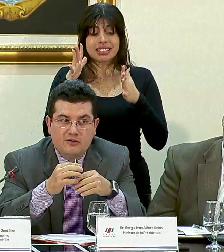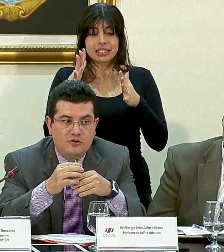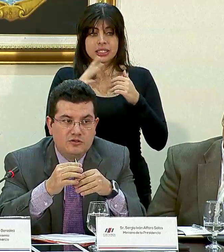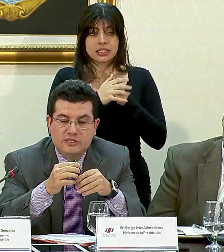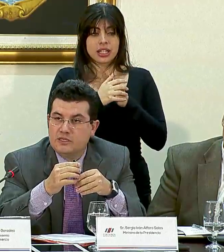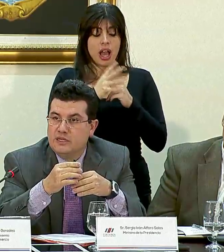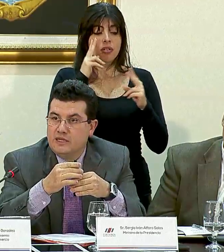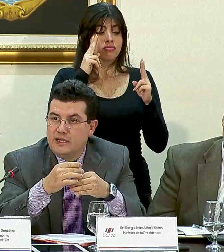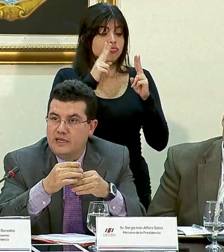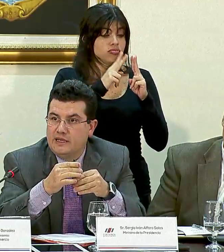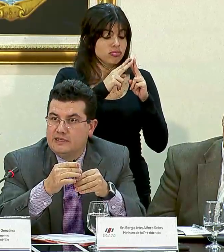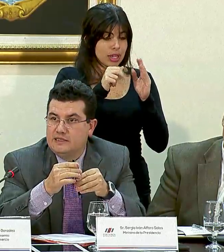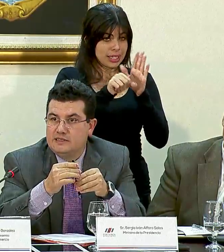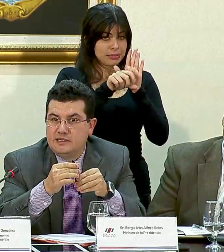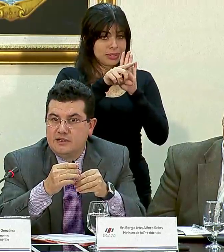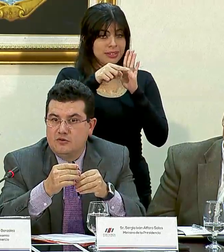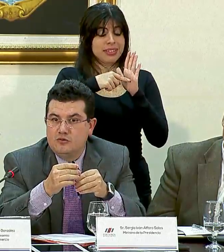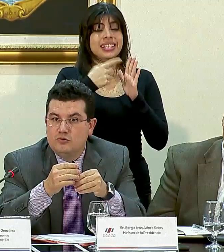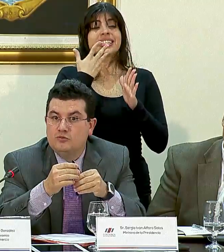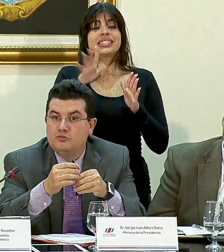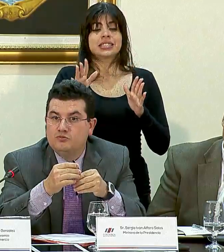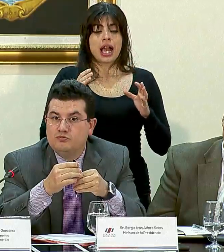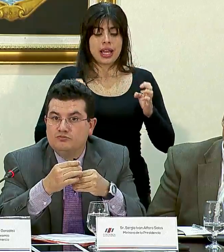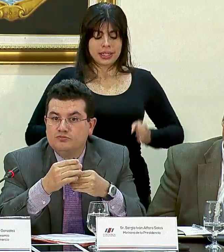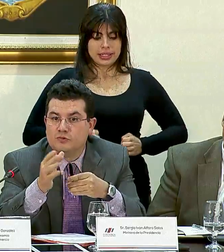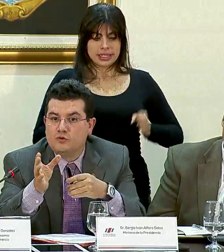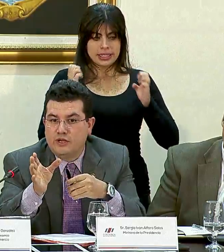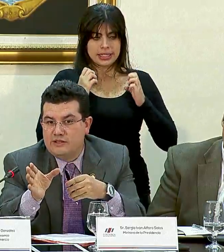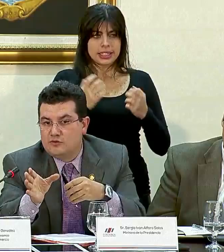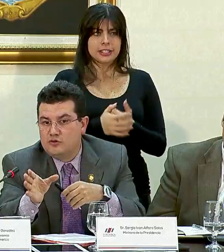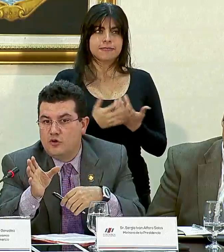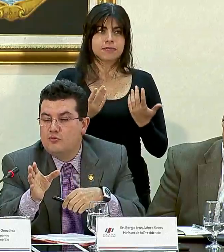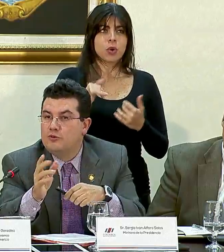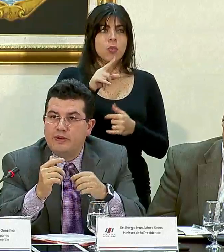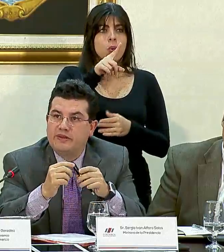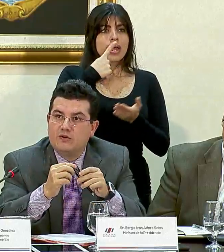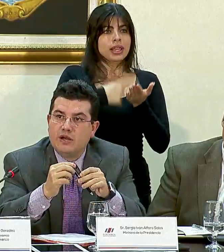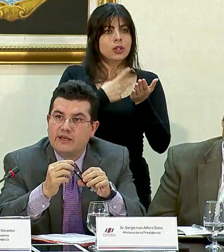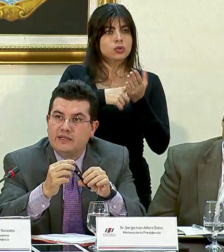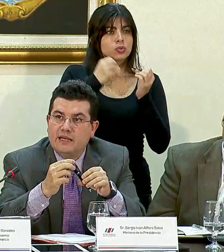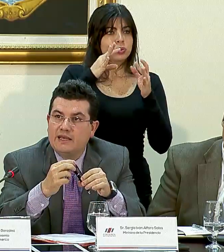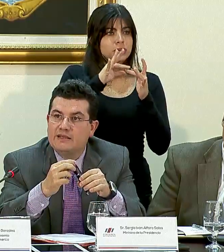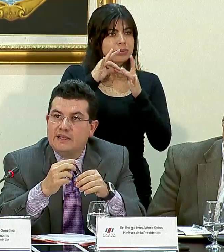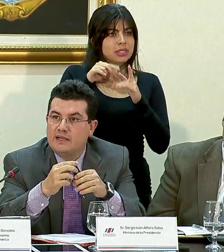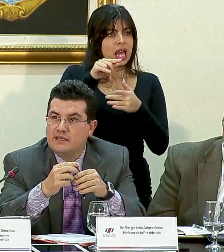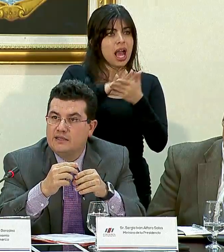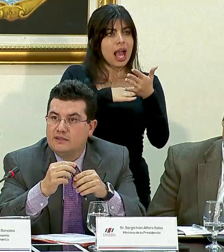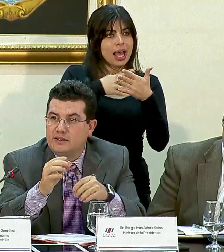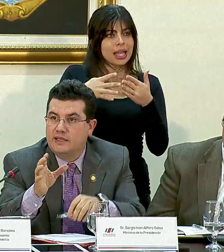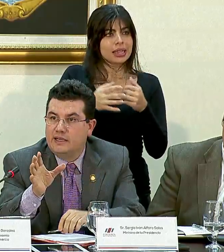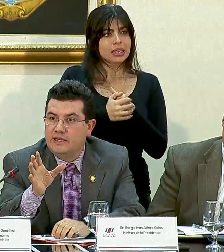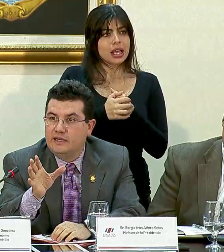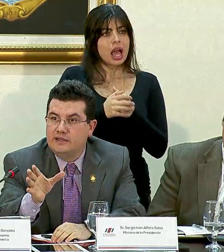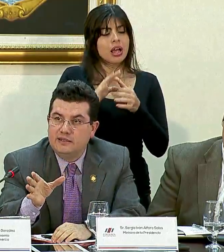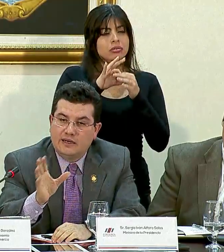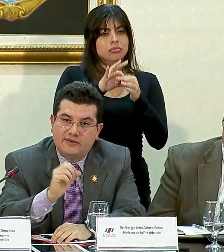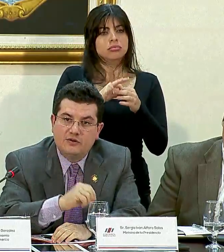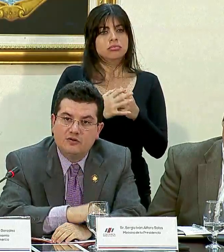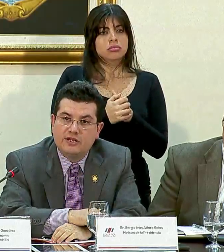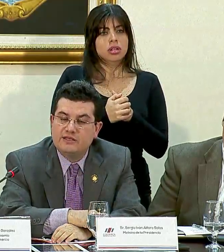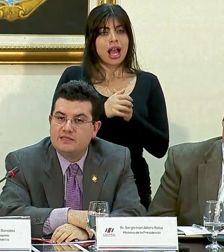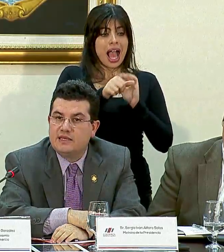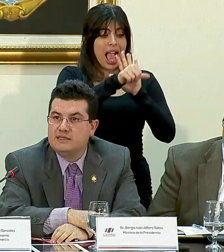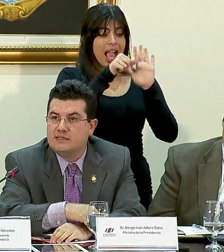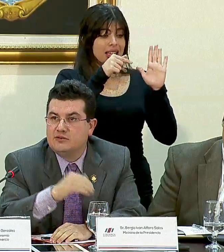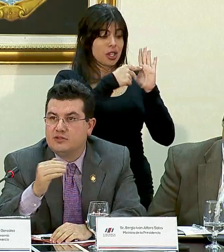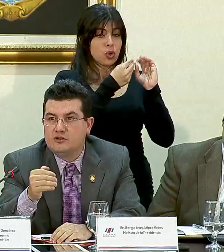Asamblea conocen que existe una discusión muy particular, que es la agenda del